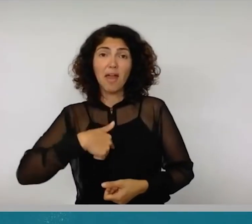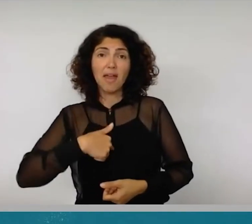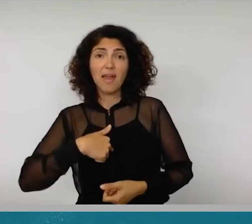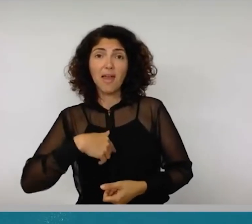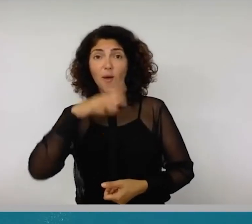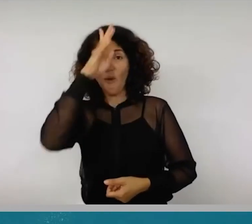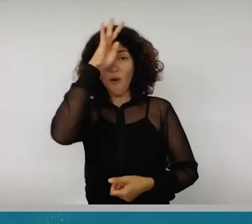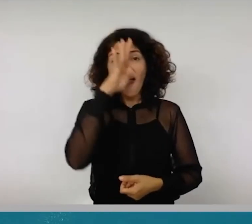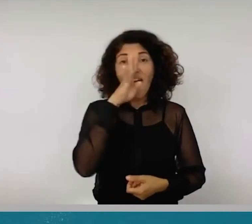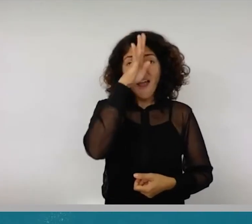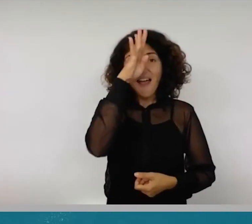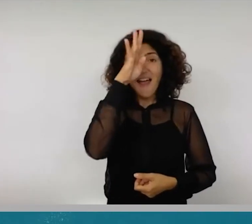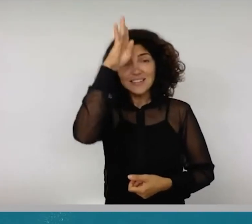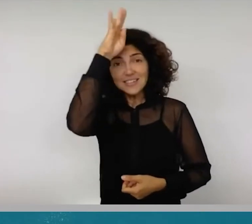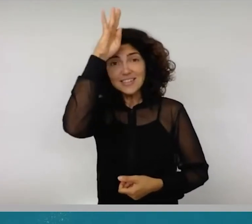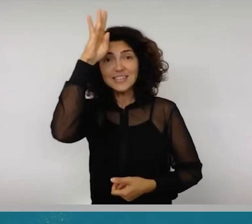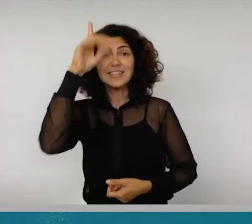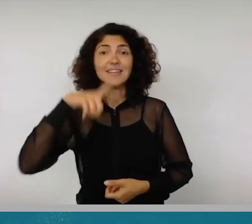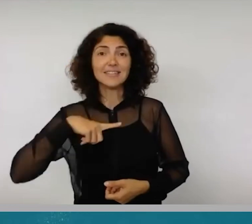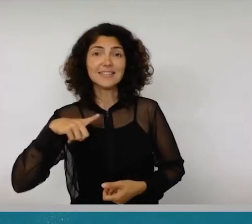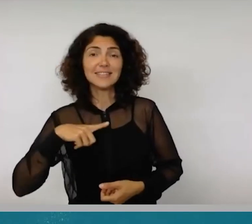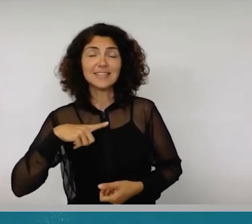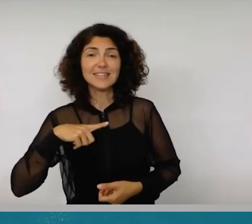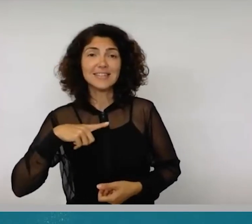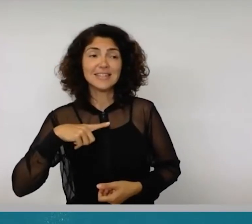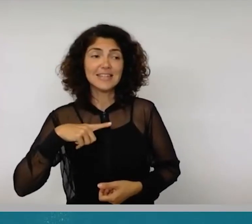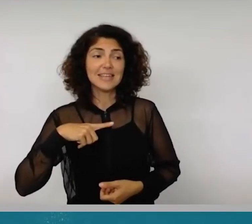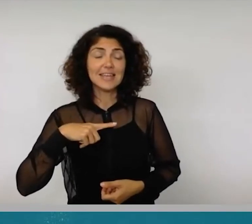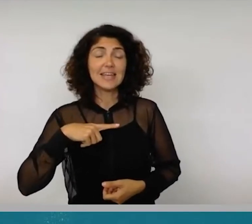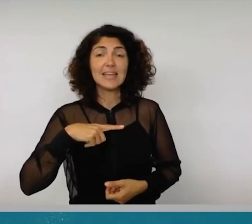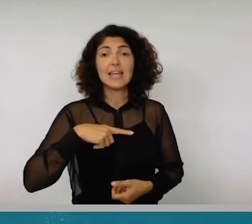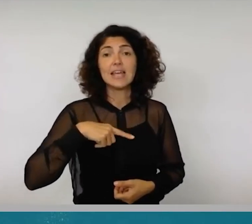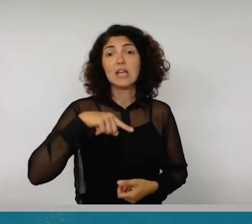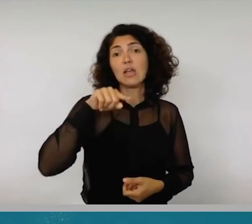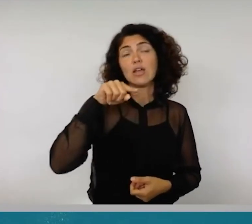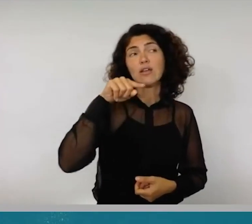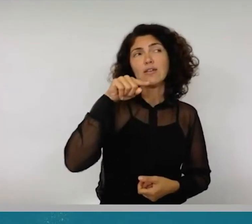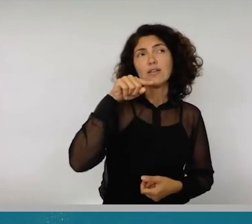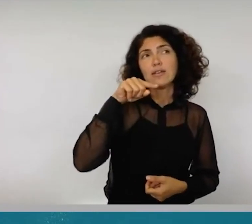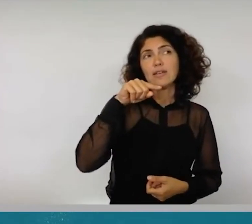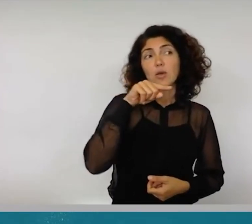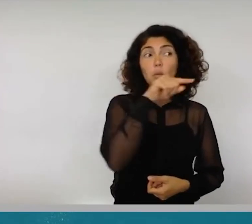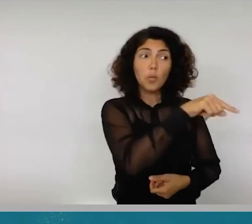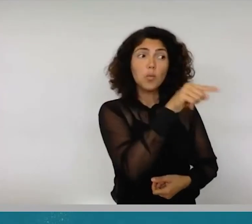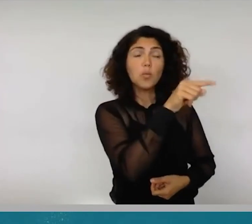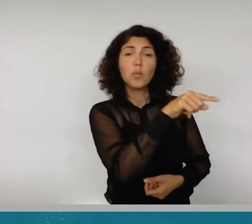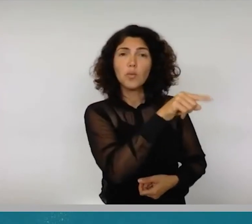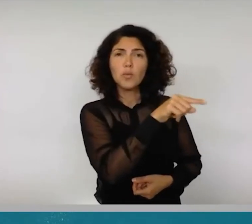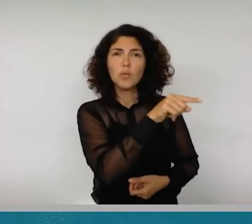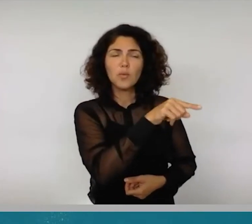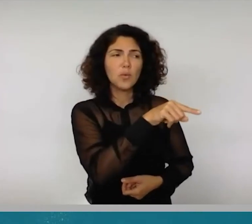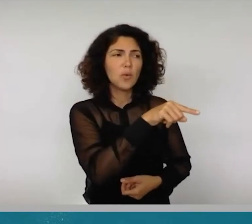né, galinha? Uma galinha por quantos pães? Quanto dá? 2 pães só?